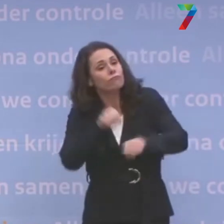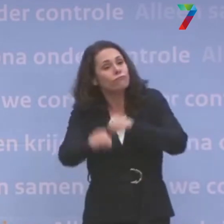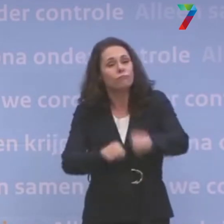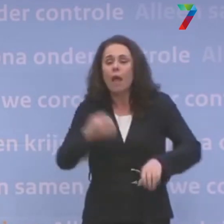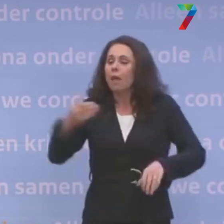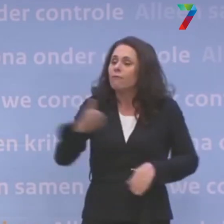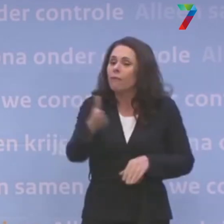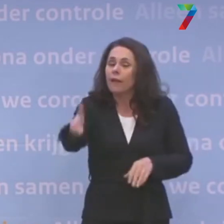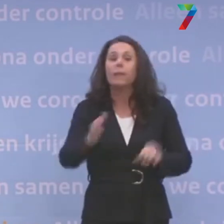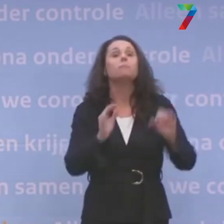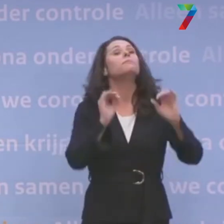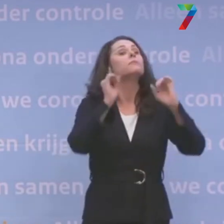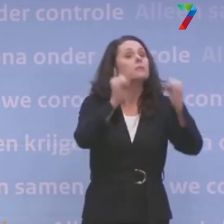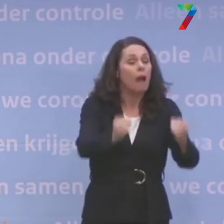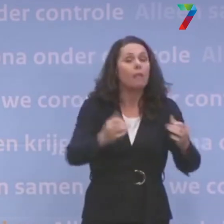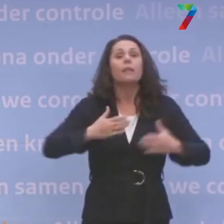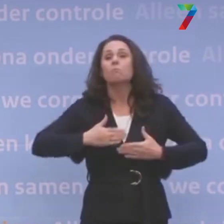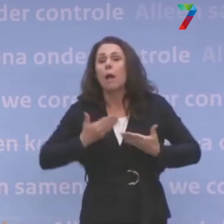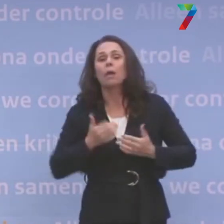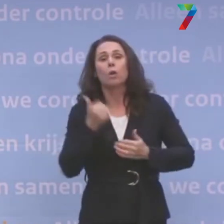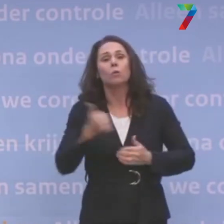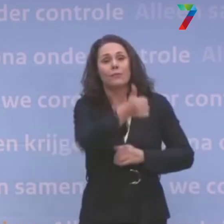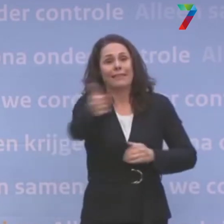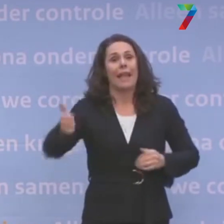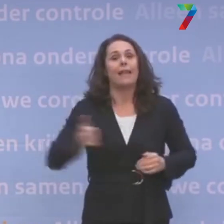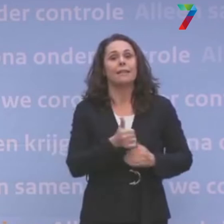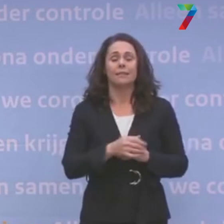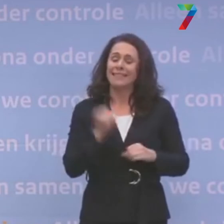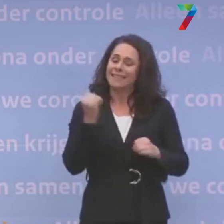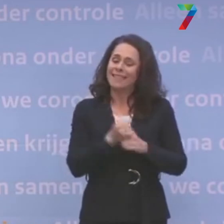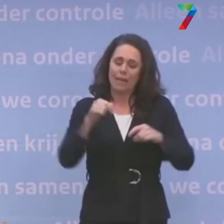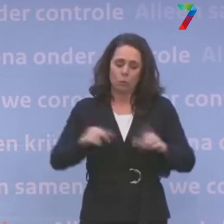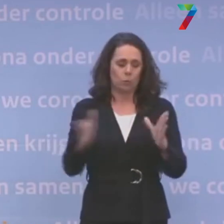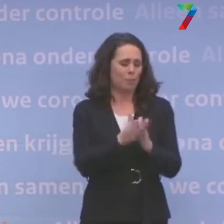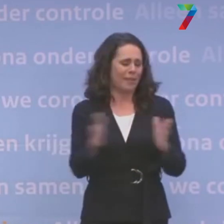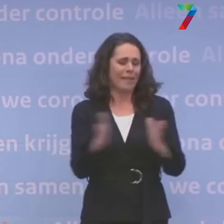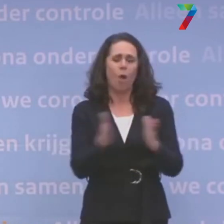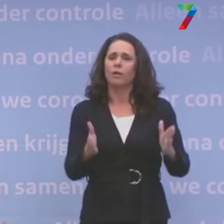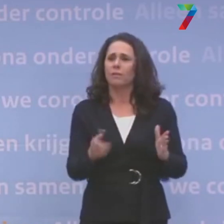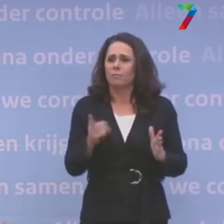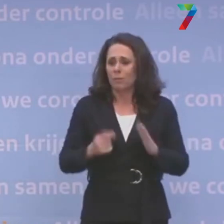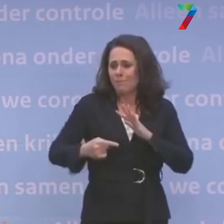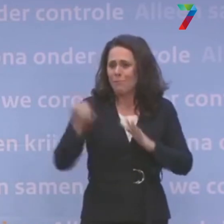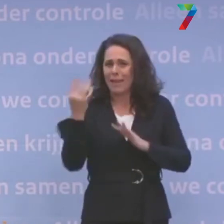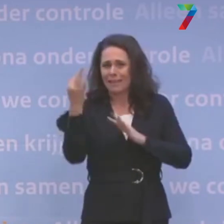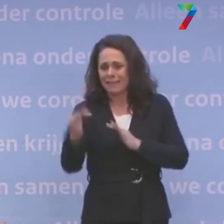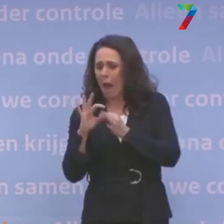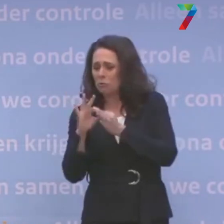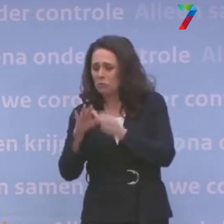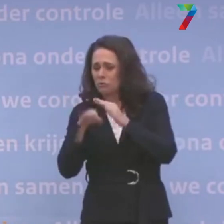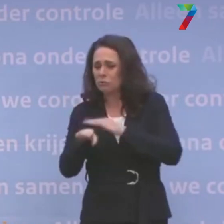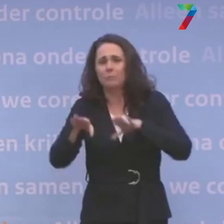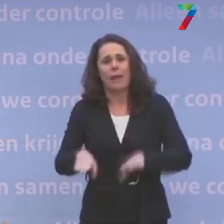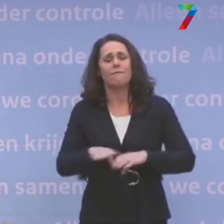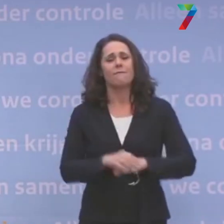het kan en het mag en het is goed voor iedereen. Zeker in deze tijd, nu we noodgedwongen meer aan huis gebonden zijn.